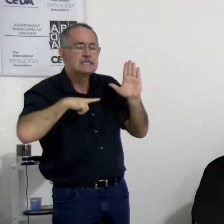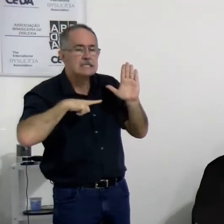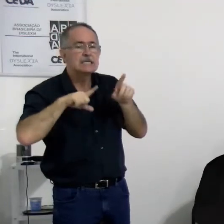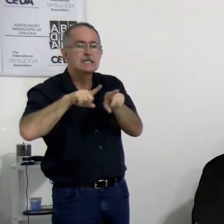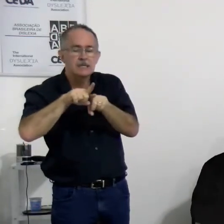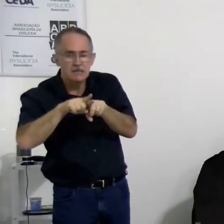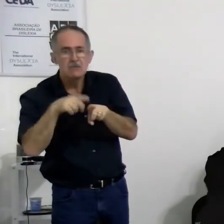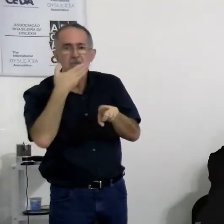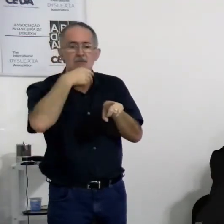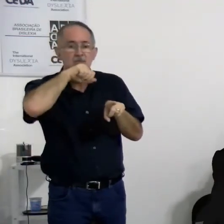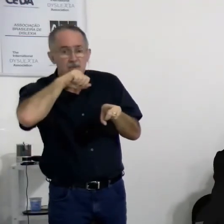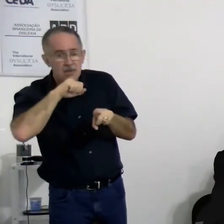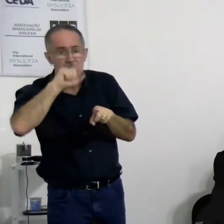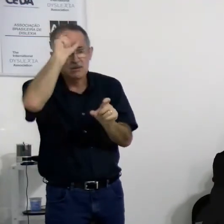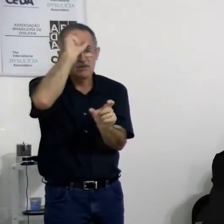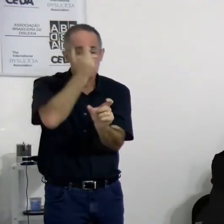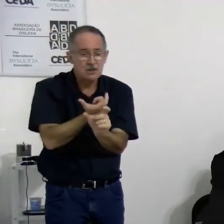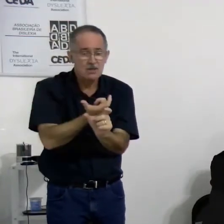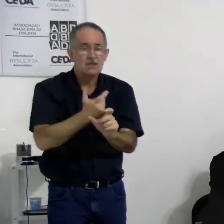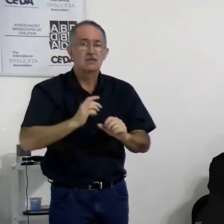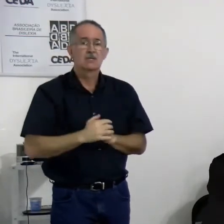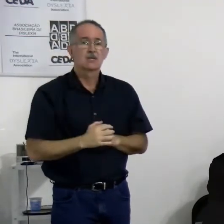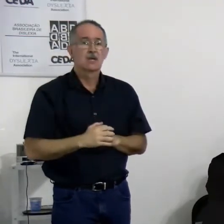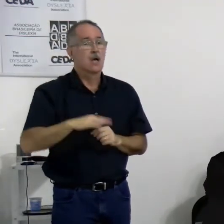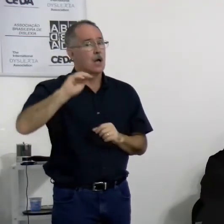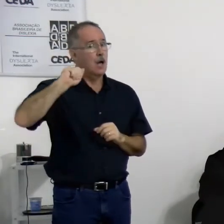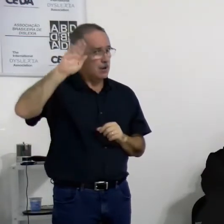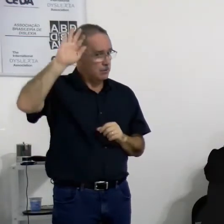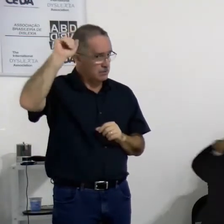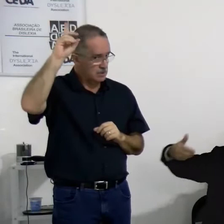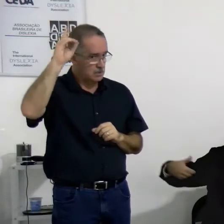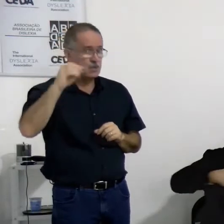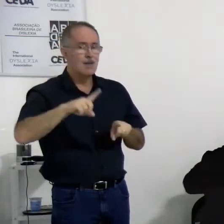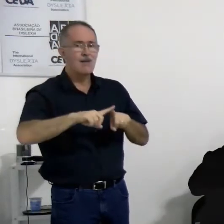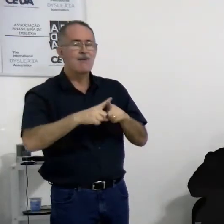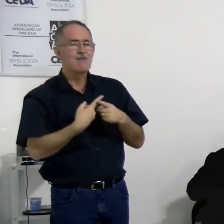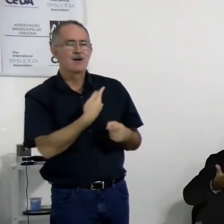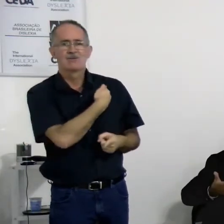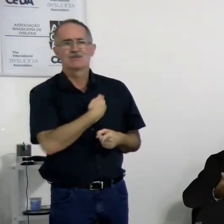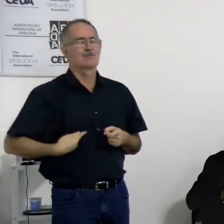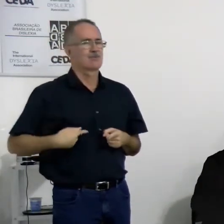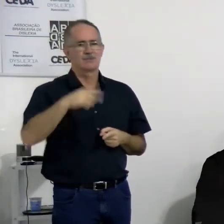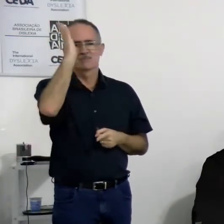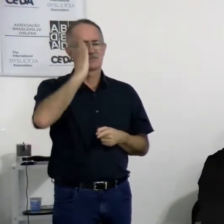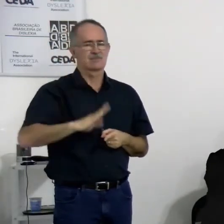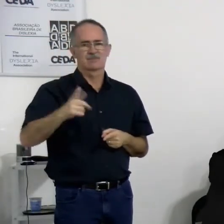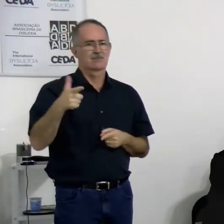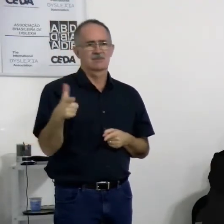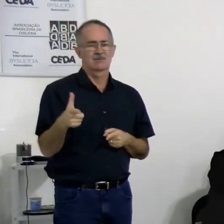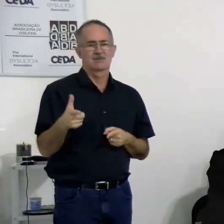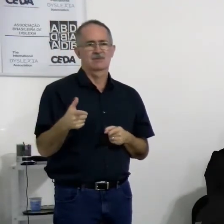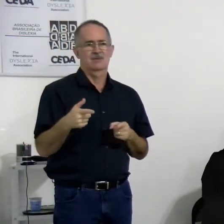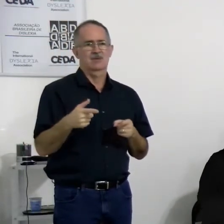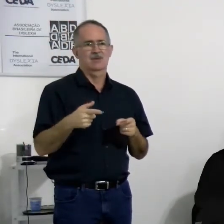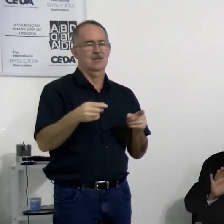disléxico, pai disléxico, a ABD tem, mas o governo não tem. Então, isso